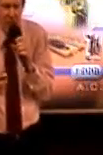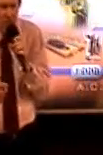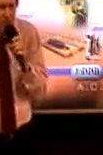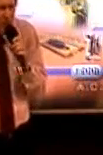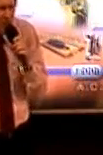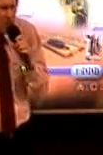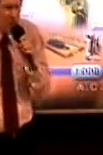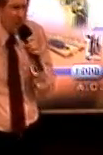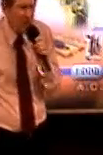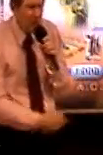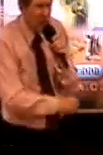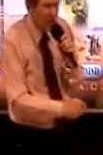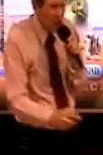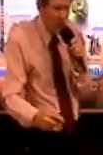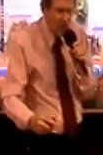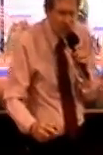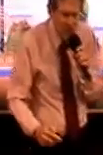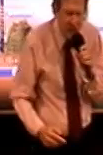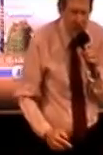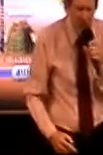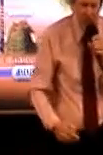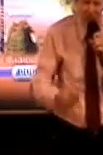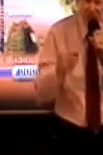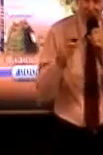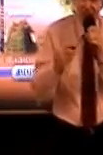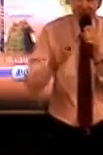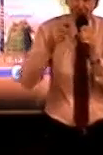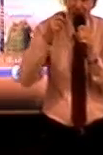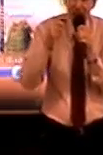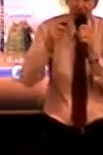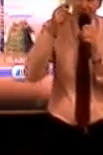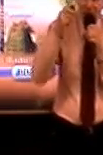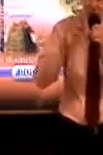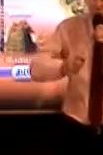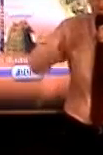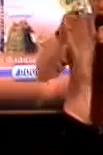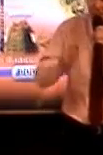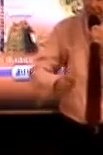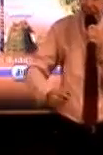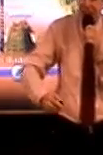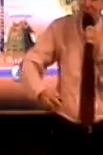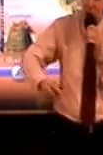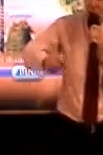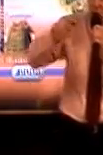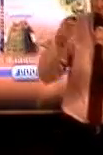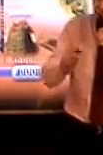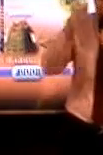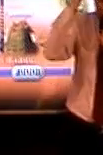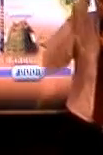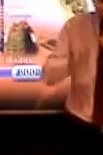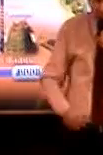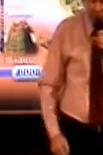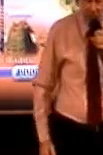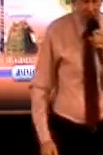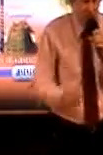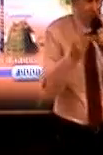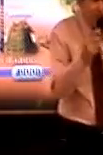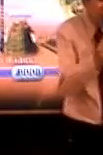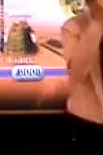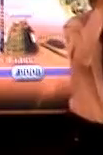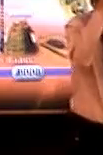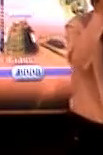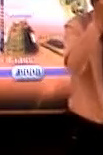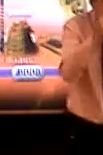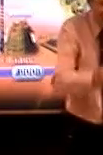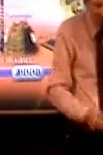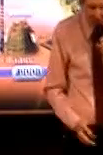finalmente por el poder infinito de Dios y abrazarán la verdad, hermanos, cueste lo que costare. Serán